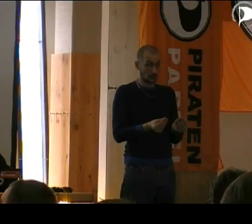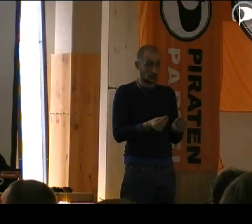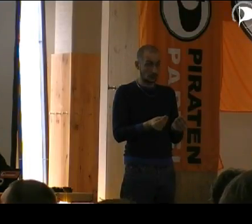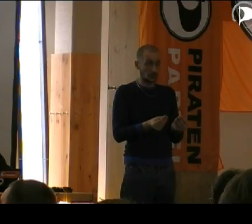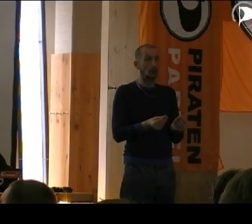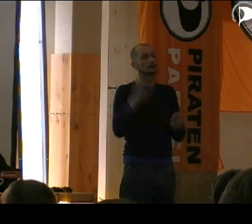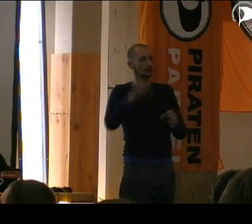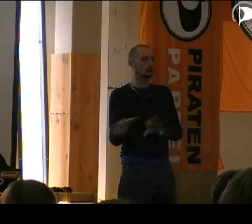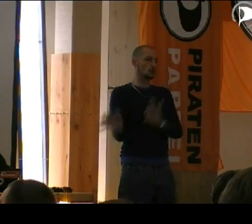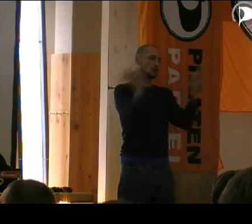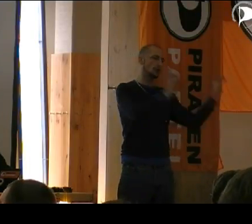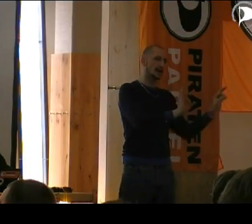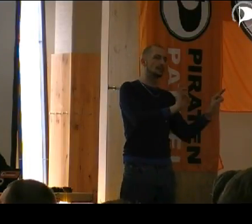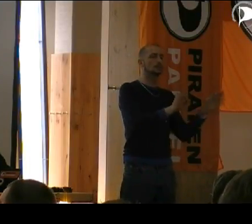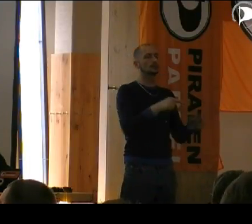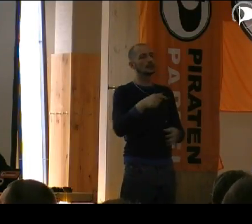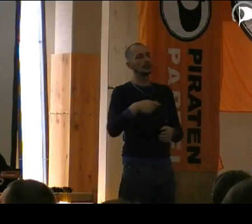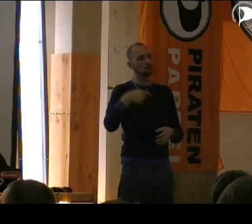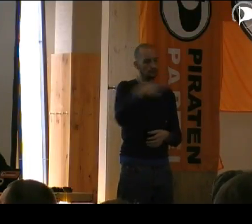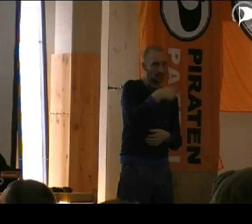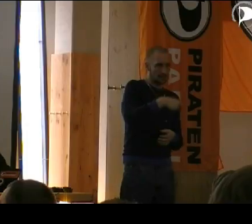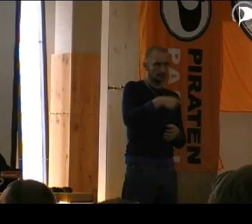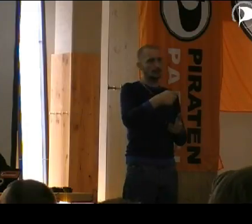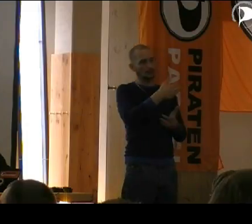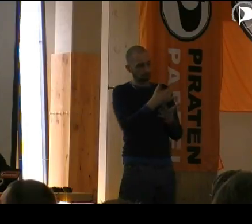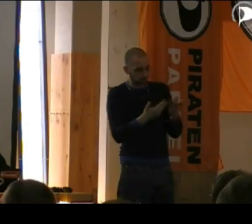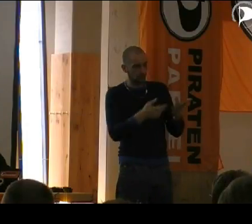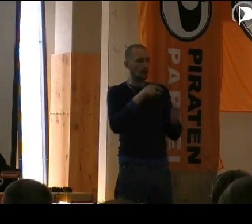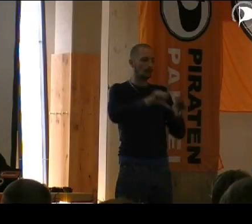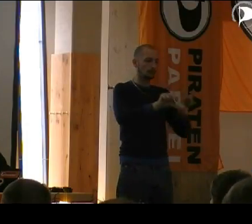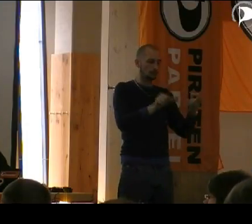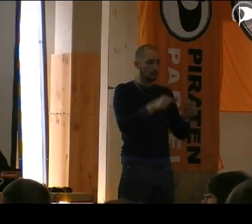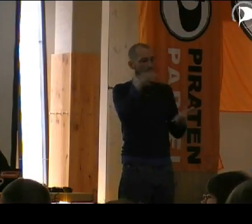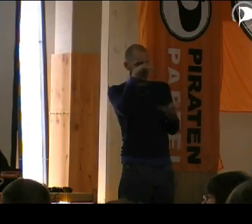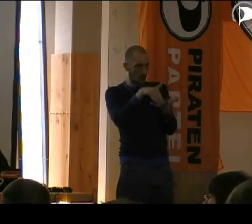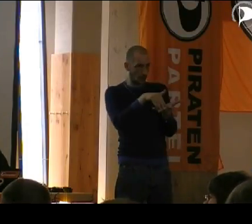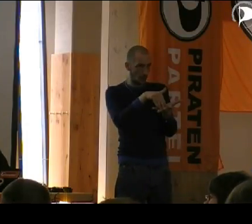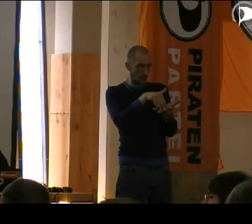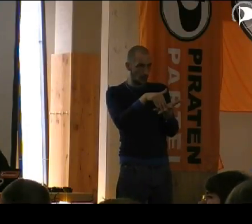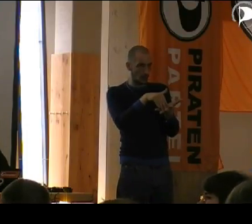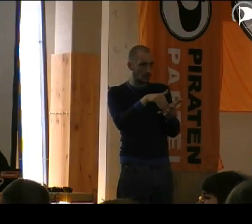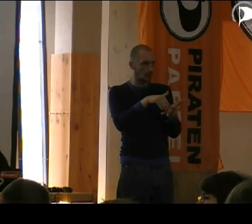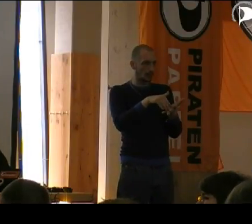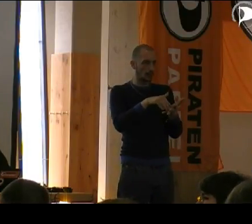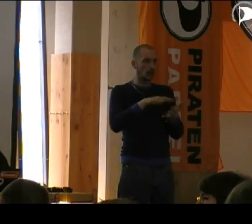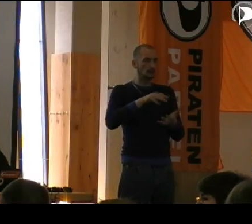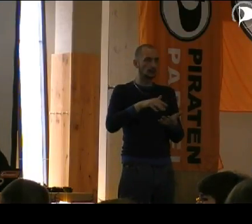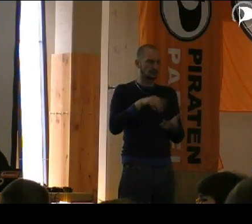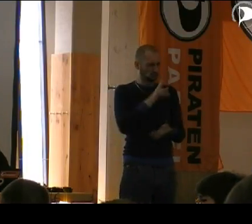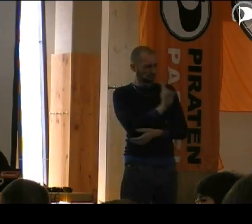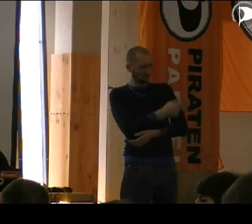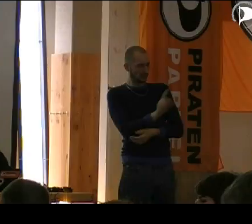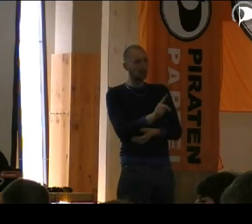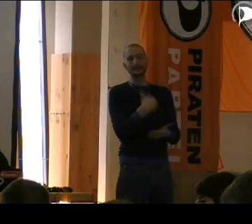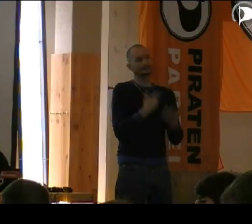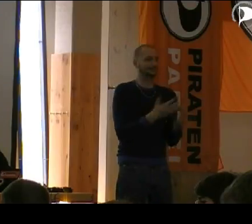mitgliedsbeiträgen und spenden waren die belege vorhanden und es gab keine größeren unstimmigkeiten die sich nicht